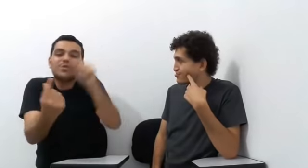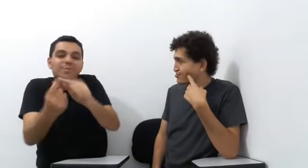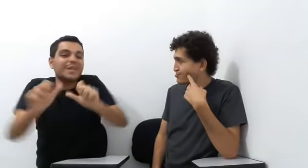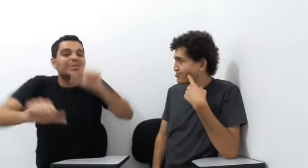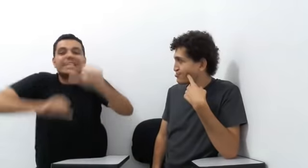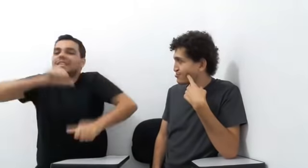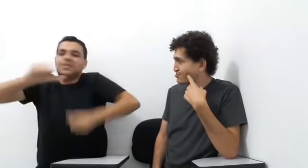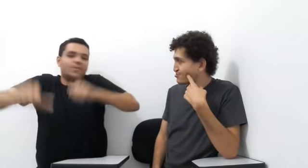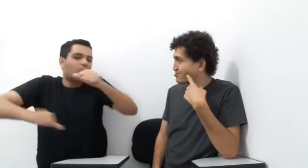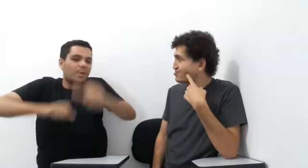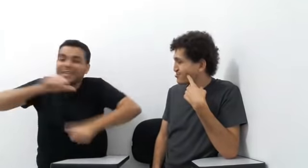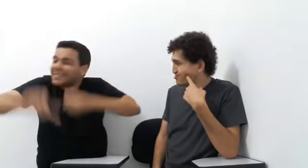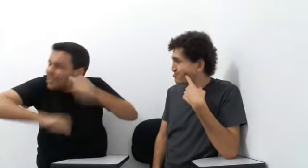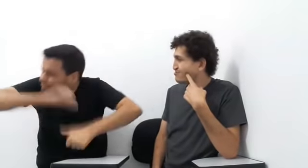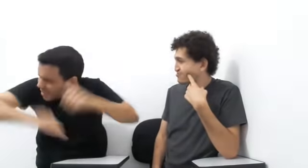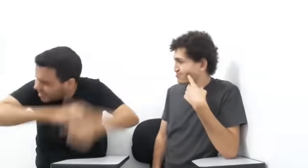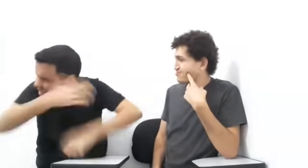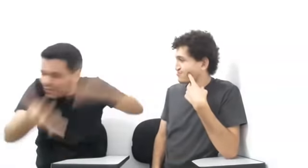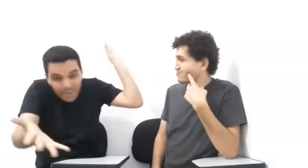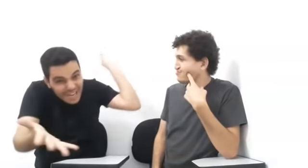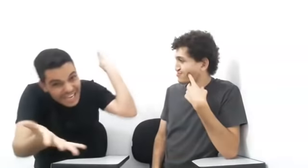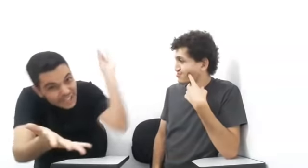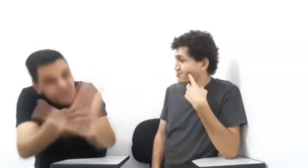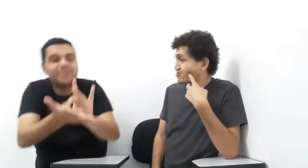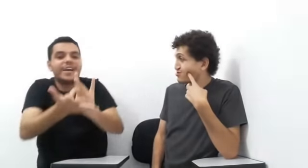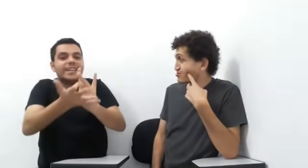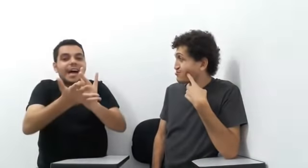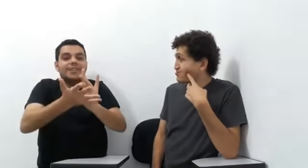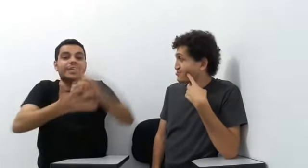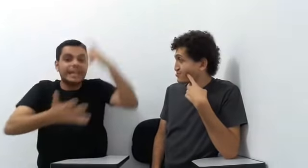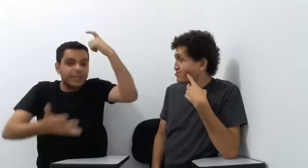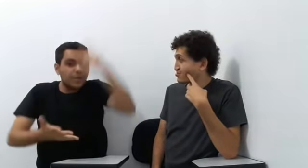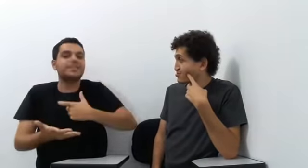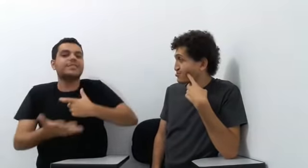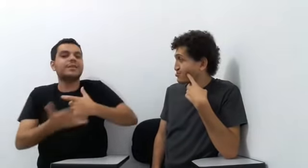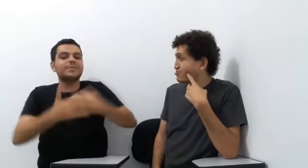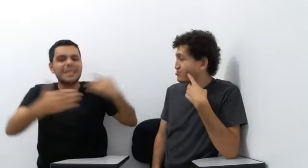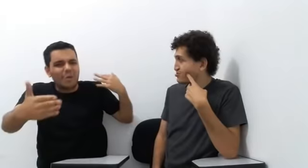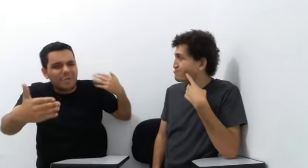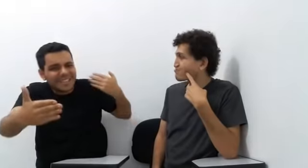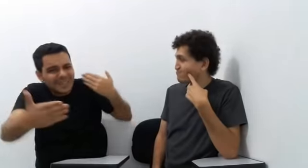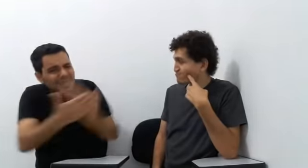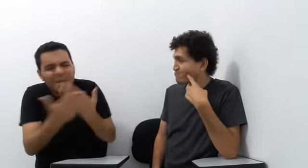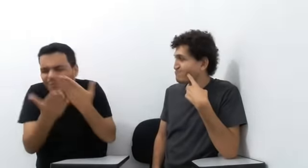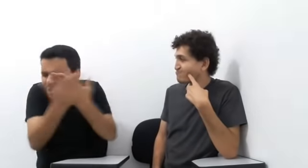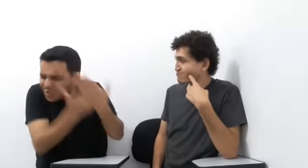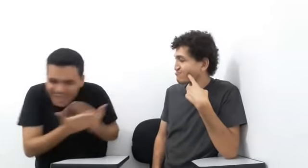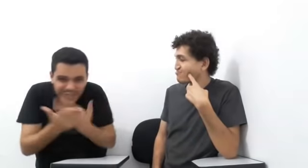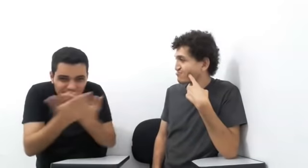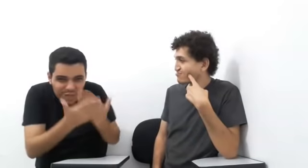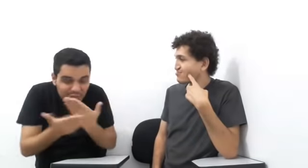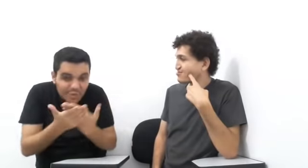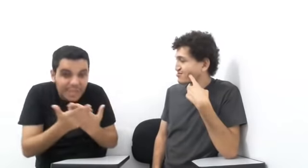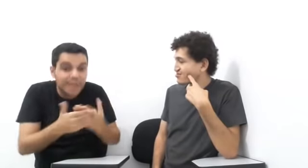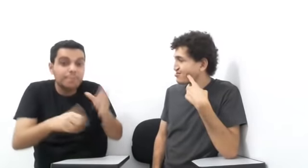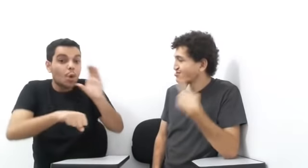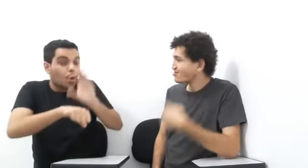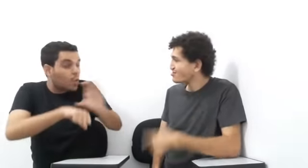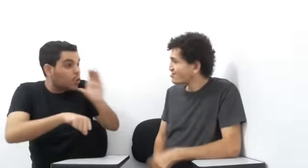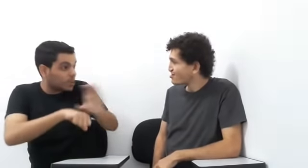instrumento que transforma de verdade. E nós estamos aí, com o passar do tempo, estudando. O curso,